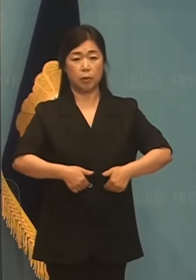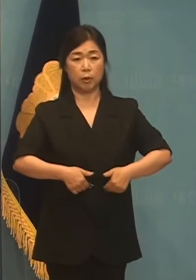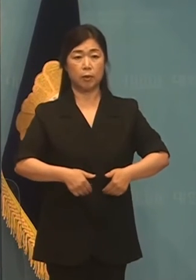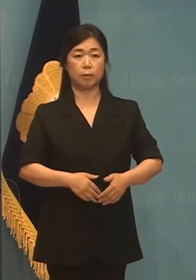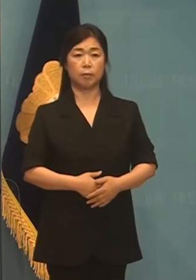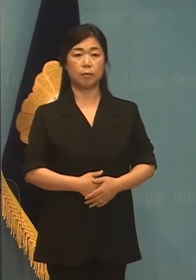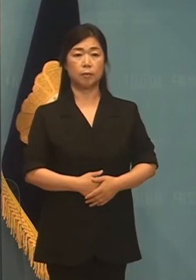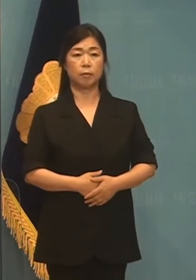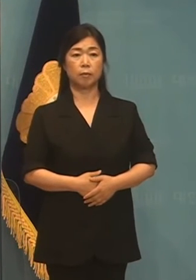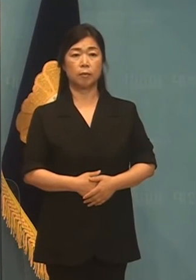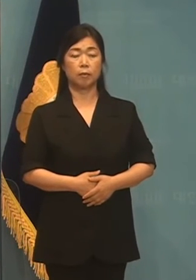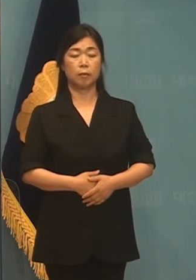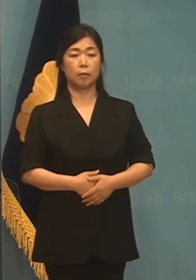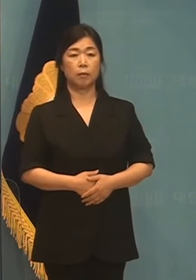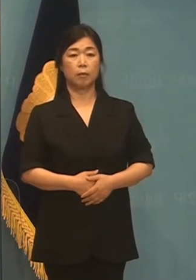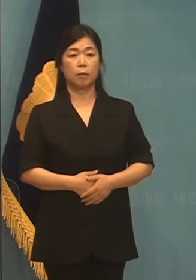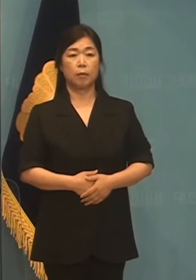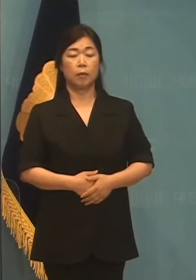필요합니다.